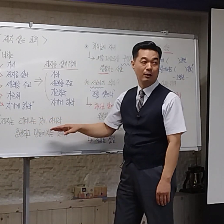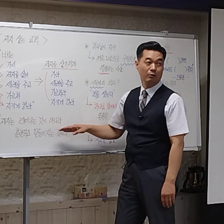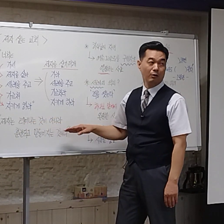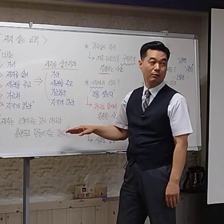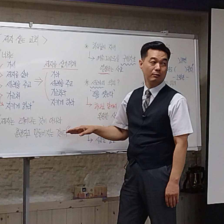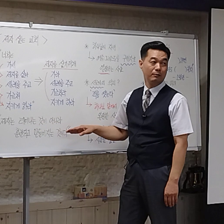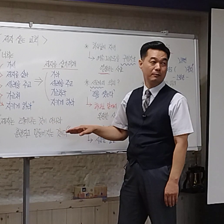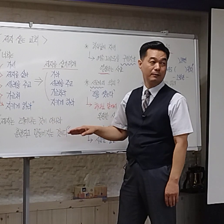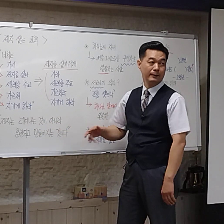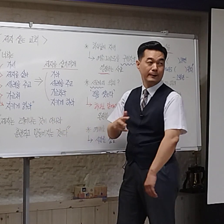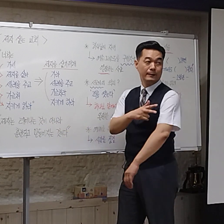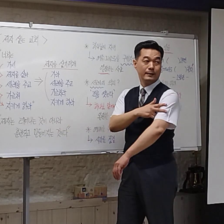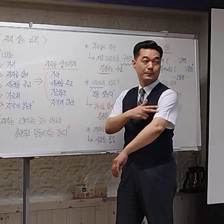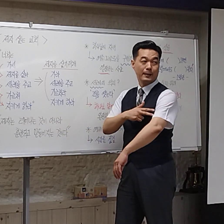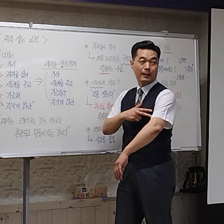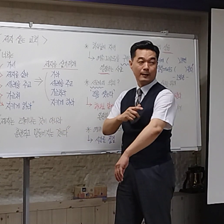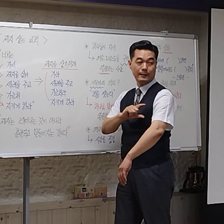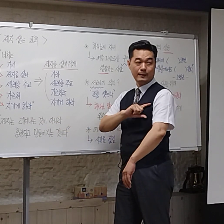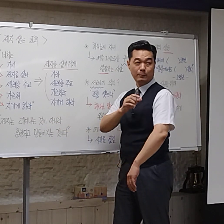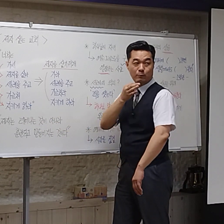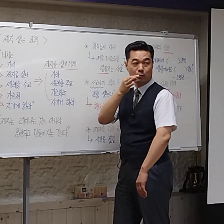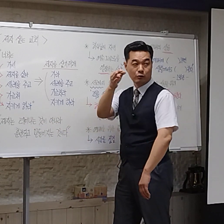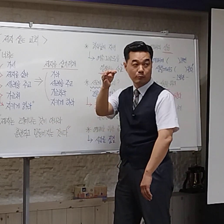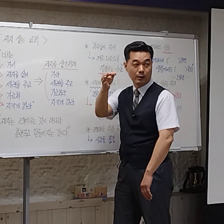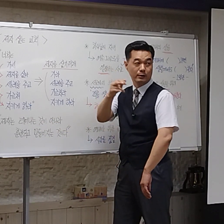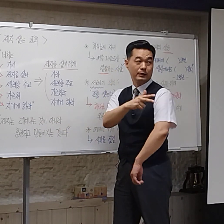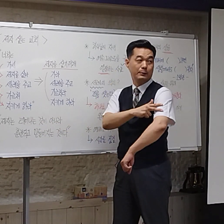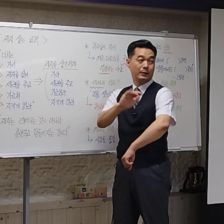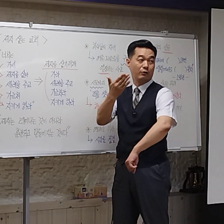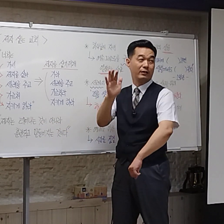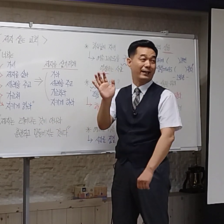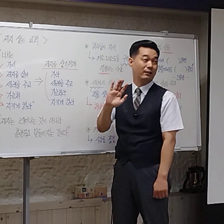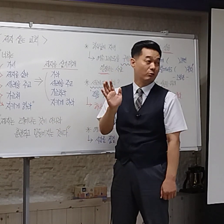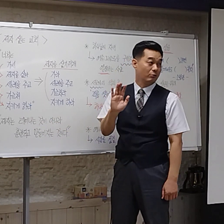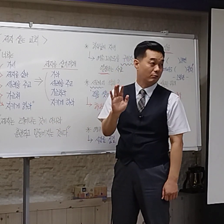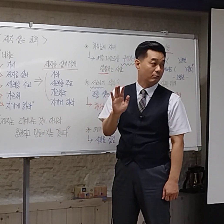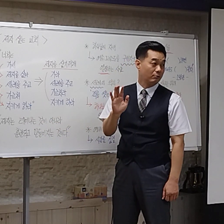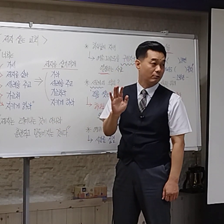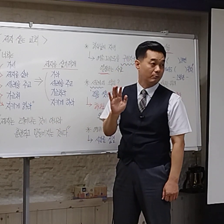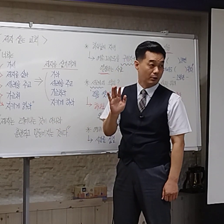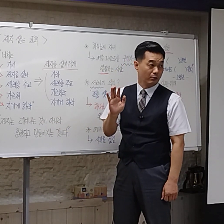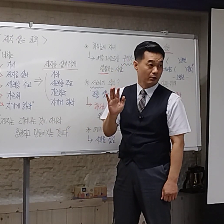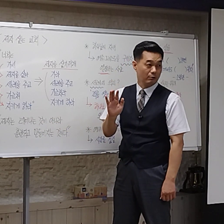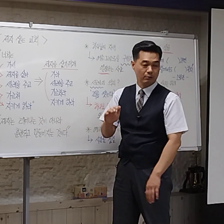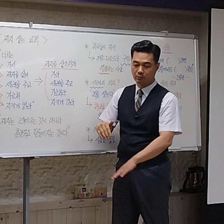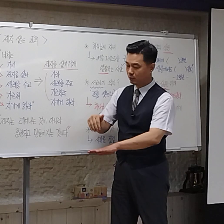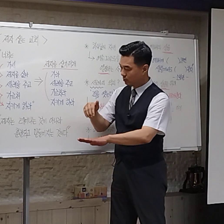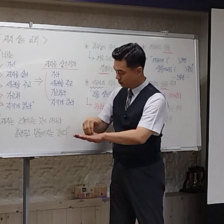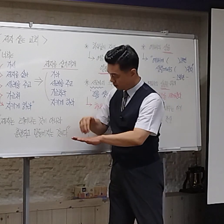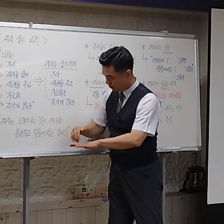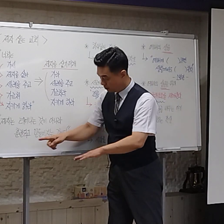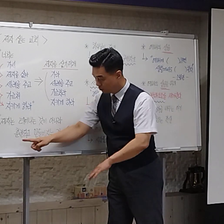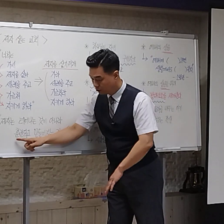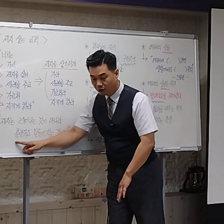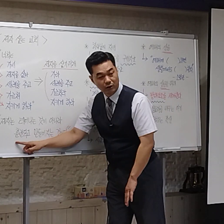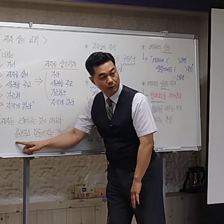더라고요? 집사 이름을 불러주면 집사가 되는 게 아니고 뭐라고요? 훈련이